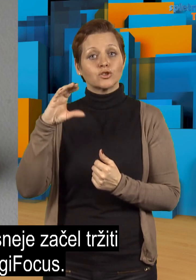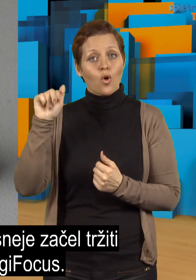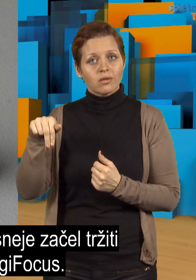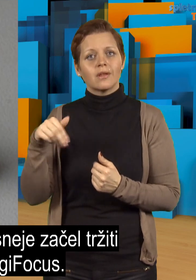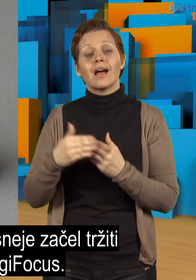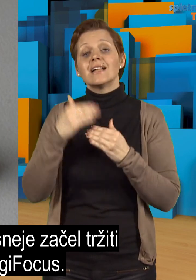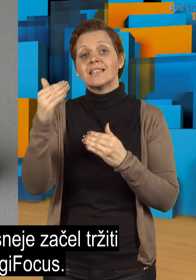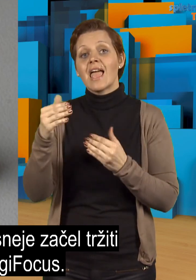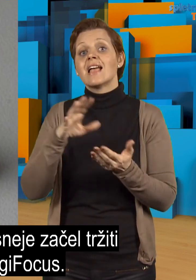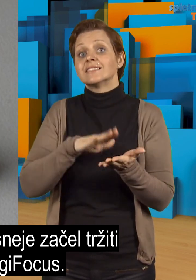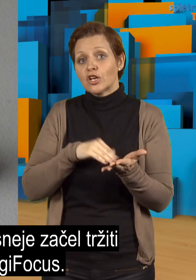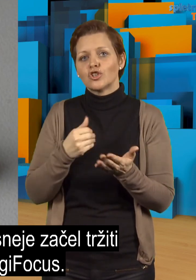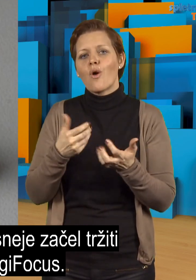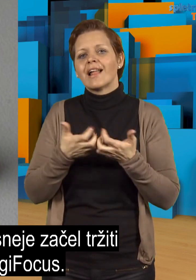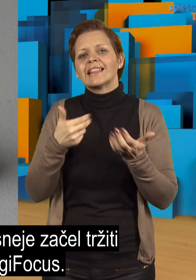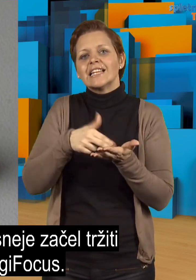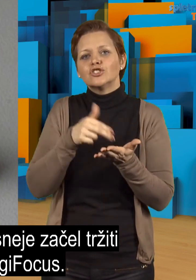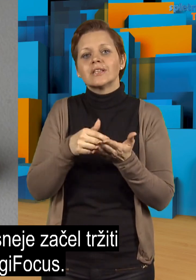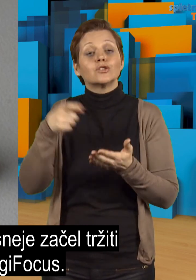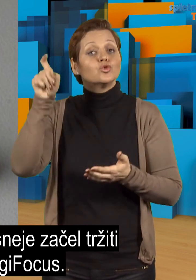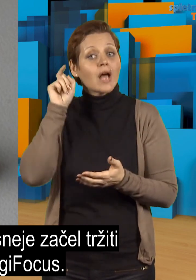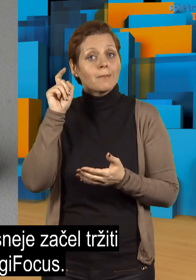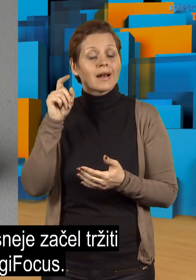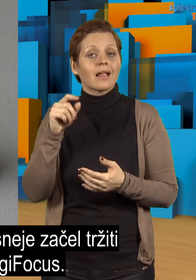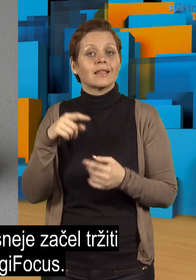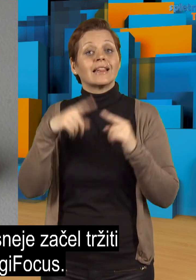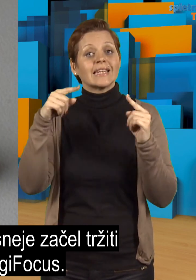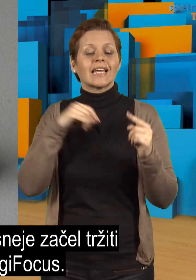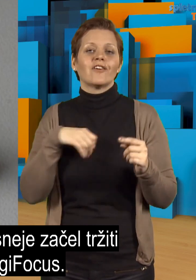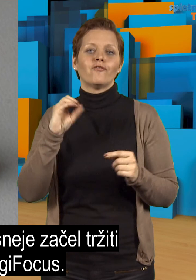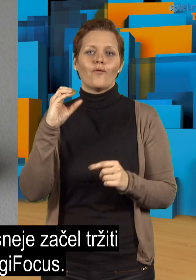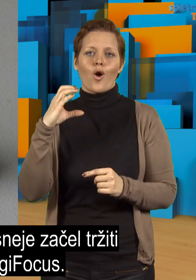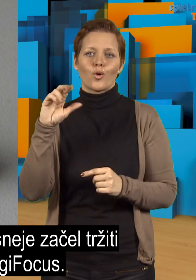Oticon je kasneje začel tržiti slušni aparat Digifocus.